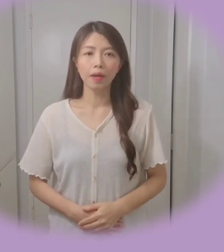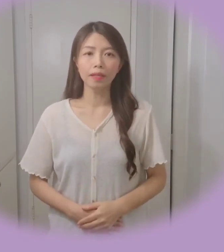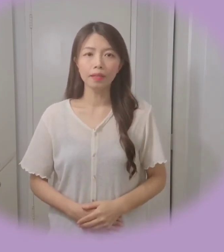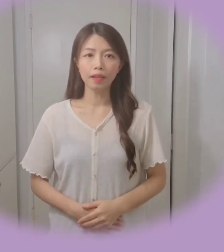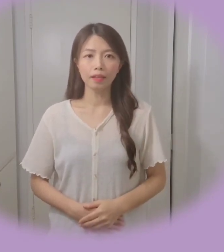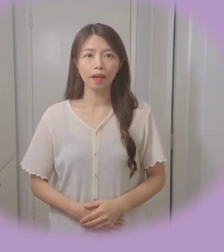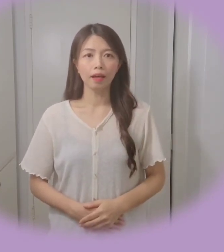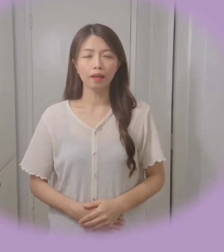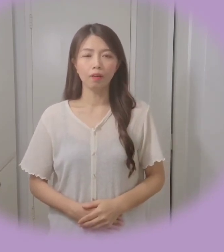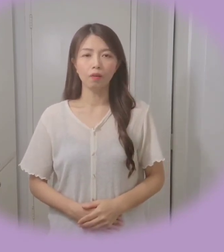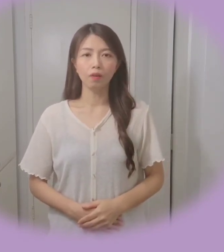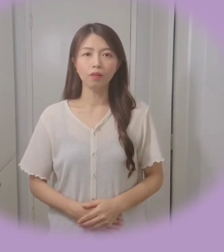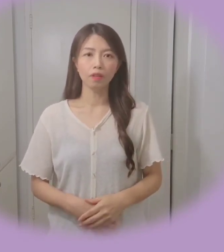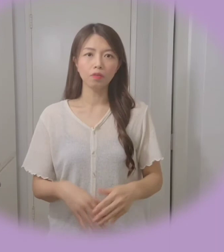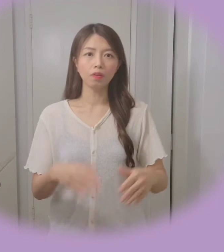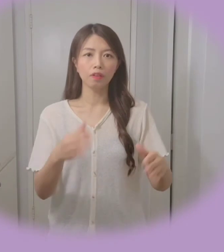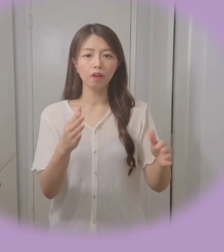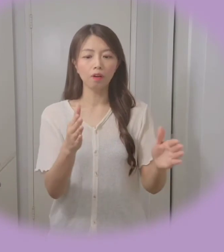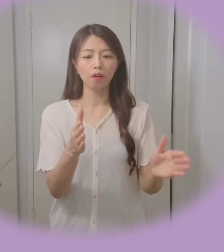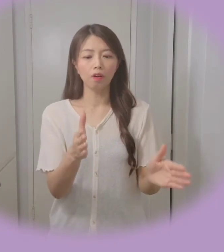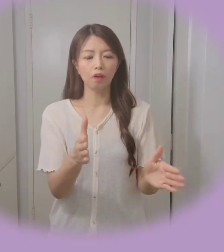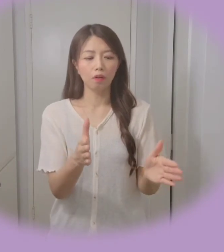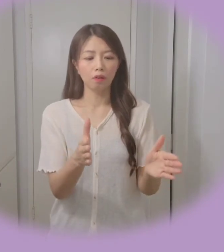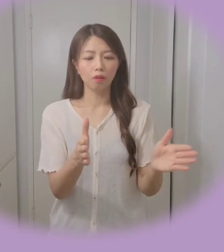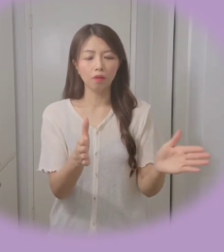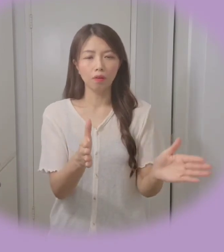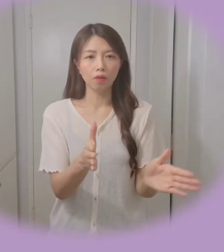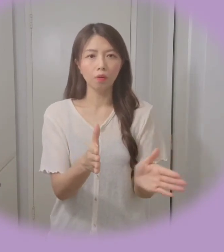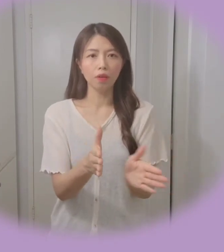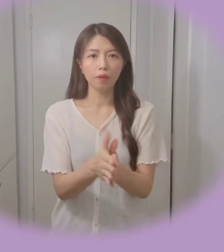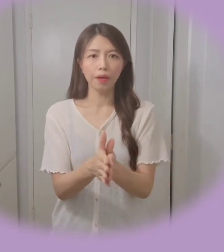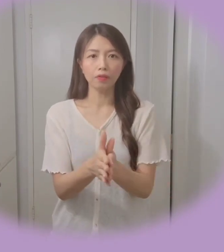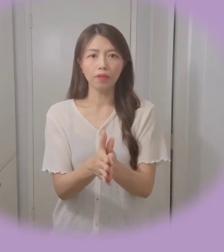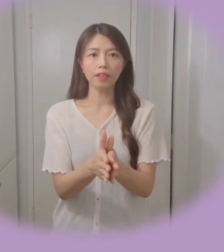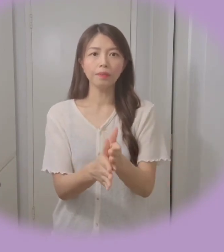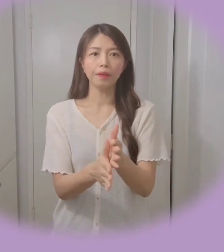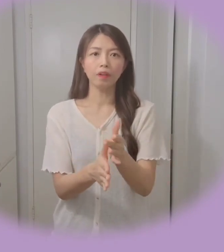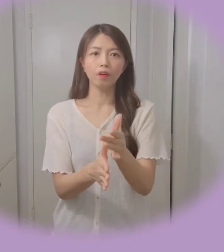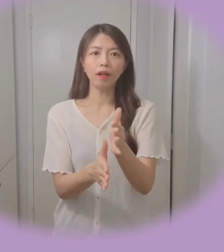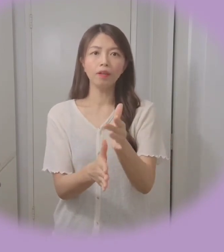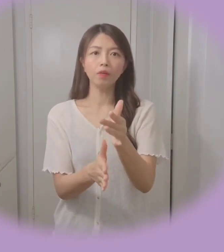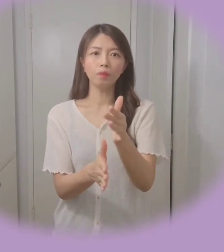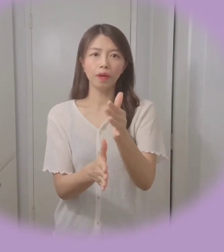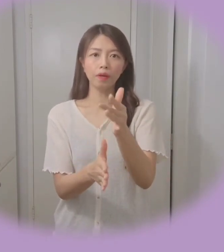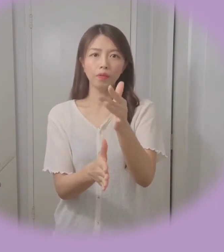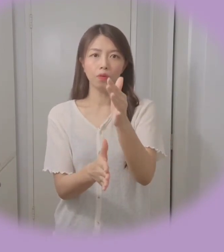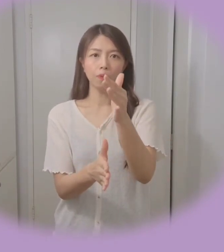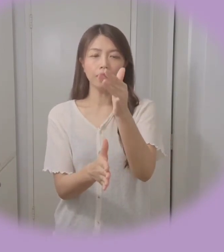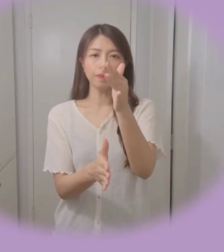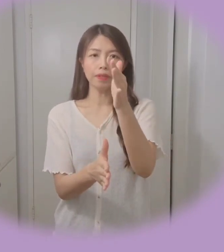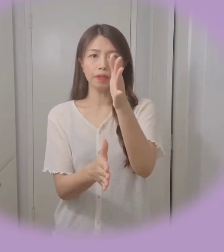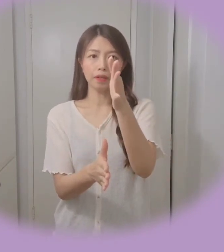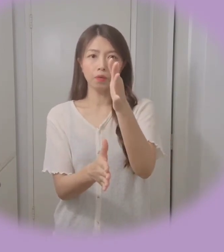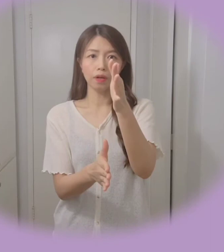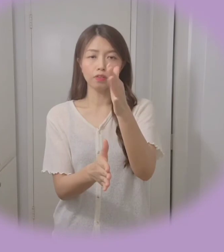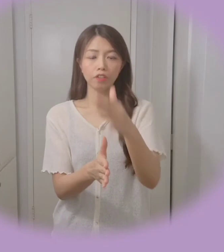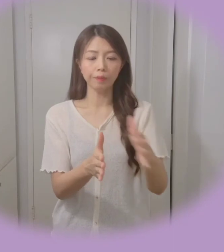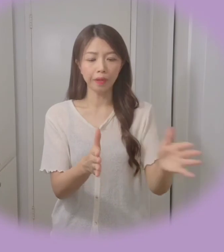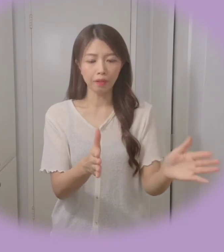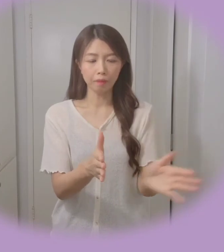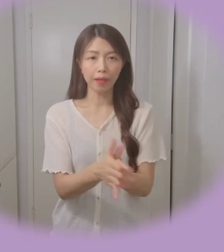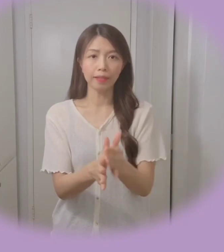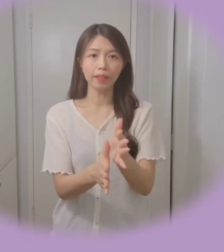반짝이던. 반짝이다 이런 뜻의 수어는요. 손을 이렇게 박수를 치시면서 한 손만 위로 반짝반짝하게